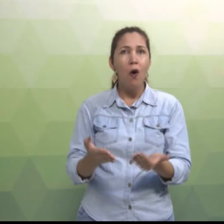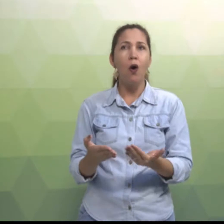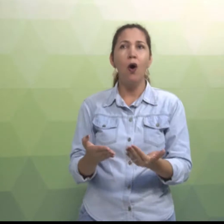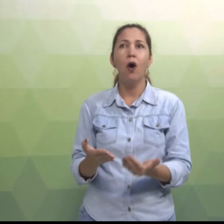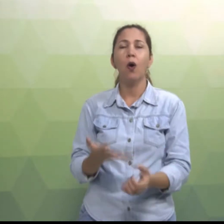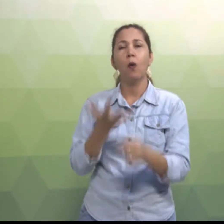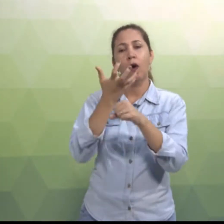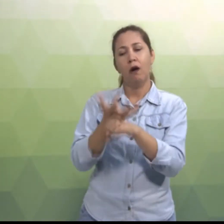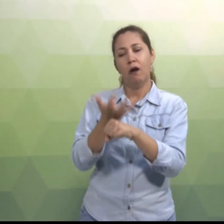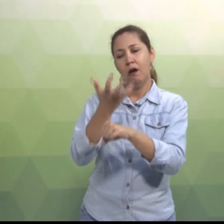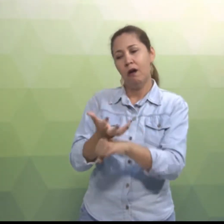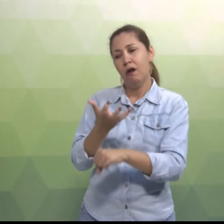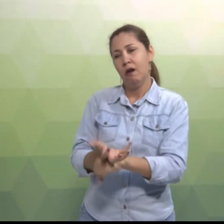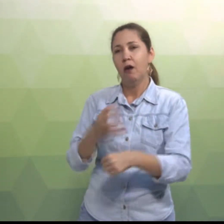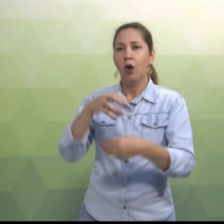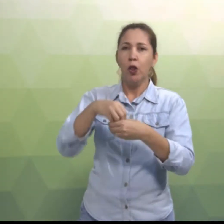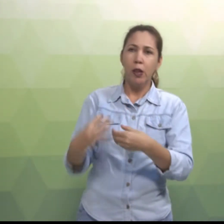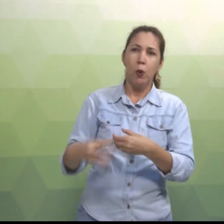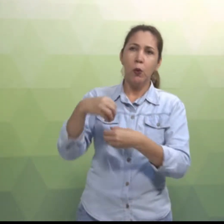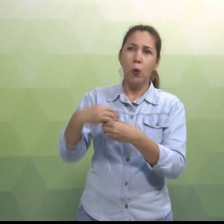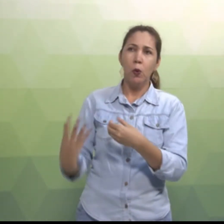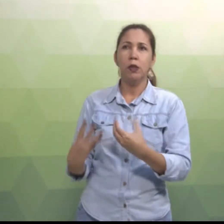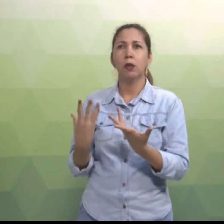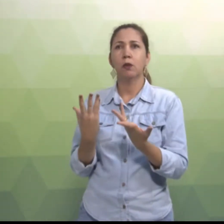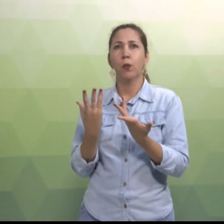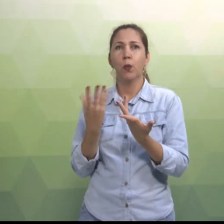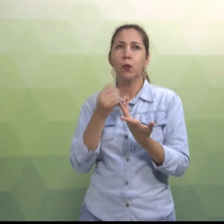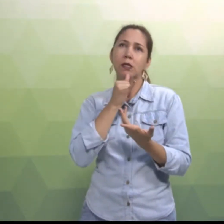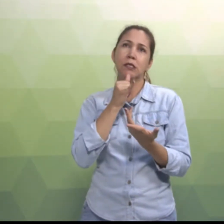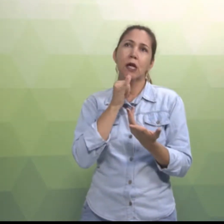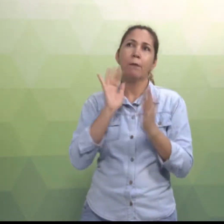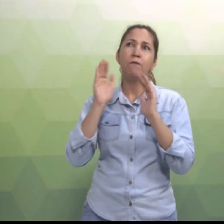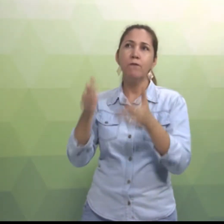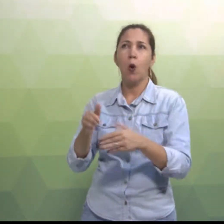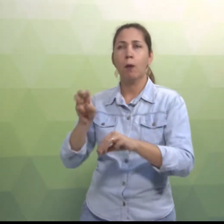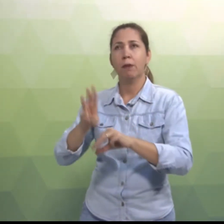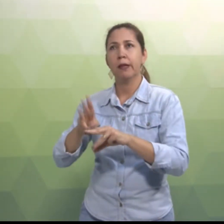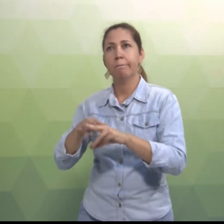na educação básica, o foco são os conteúdos.